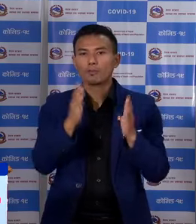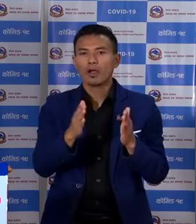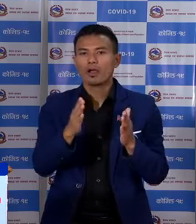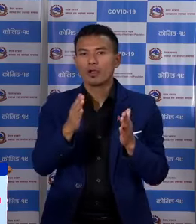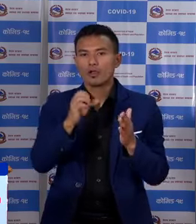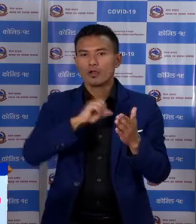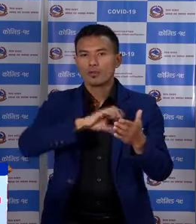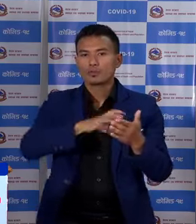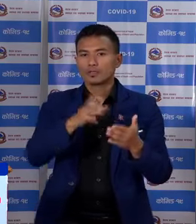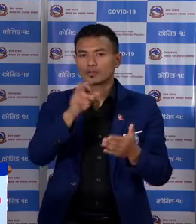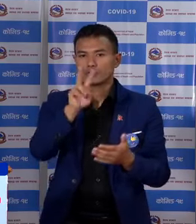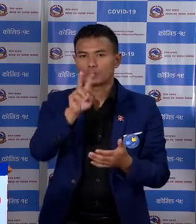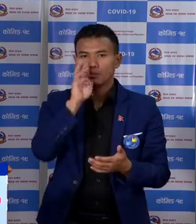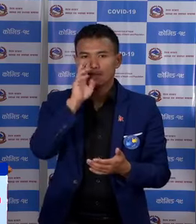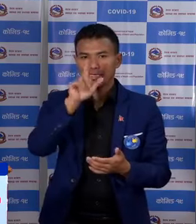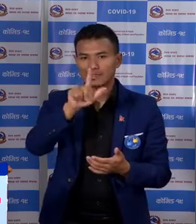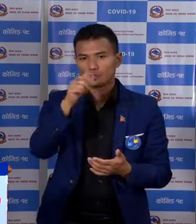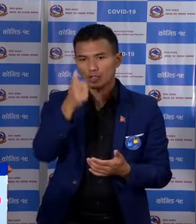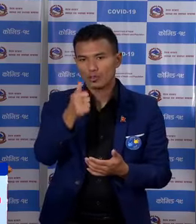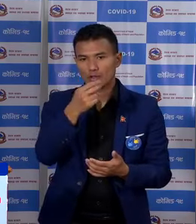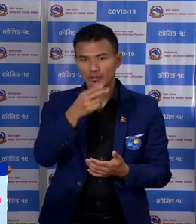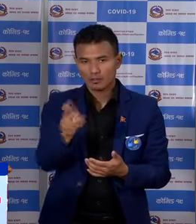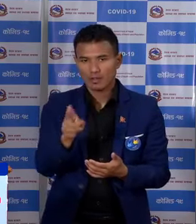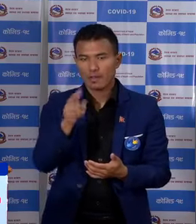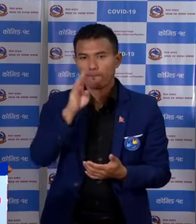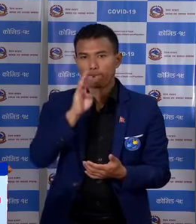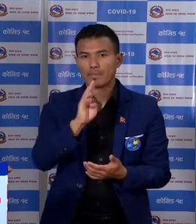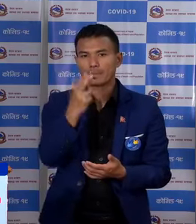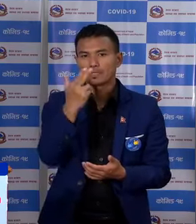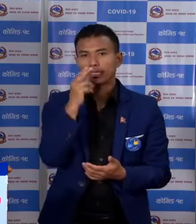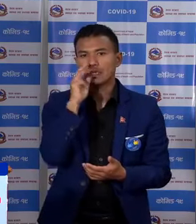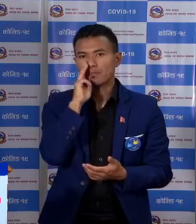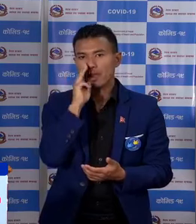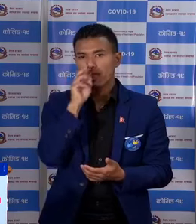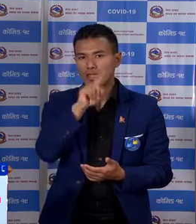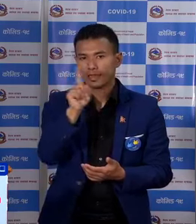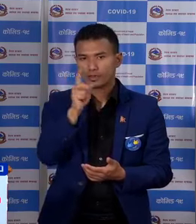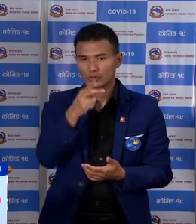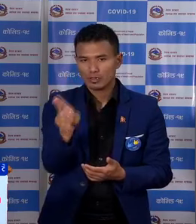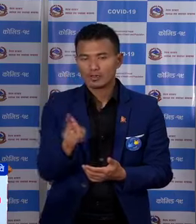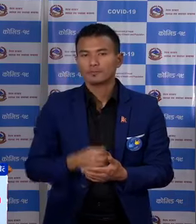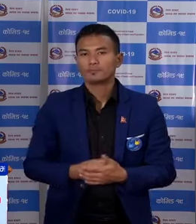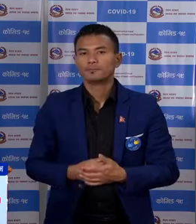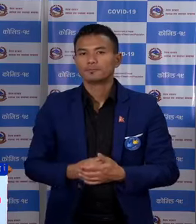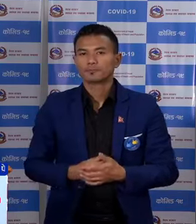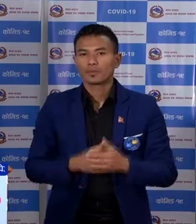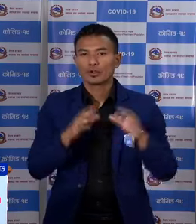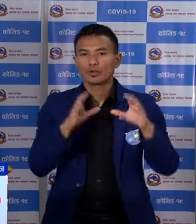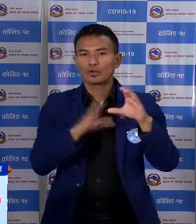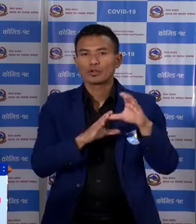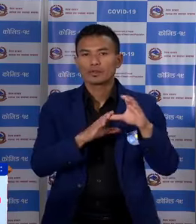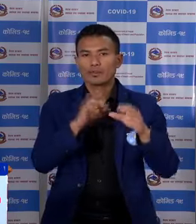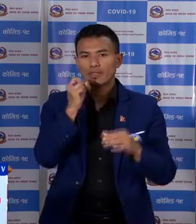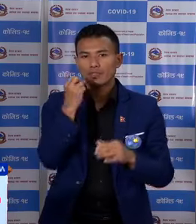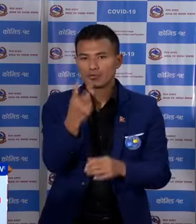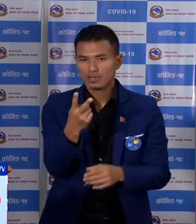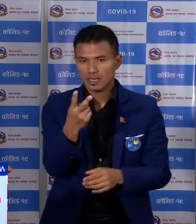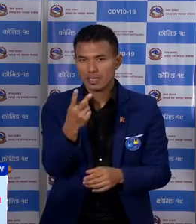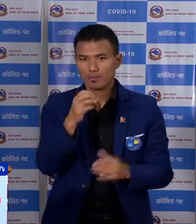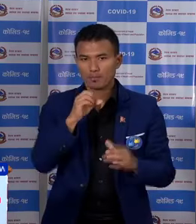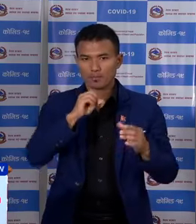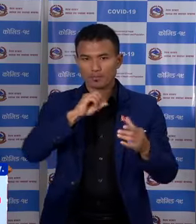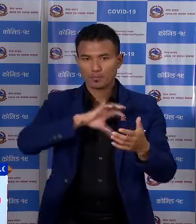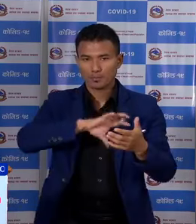तेसे गरी प्रदेश नम्र दुई मां 63 जाना बागमती प्रदेश मां 11 जाना गंड़की प्रदेश मां 2 जाना